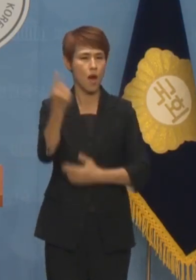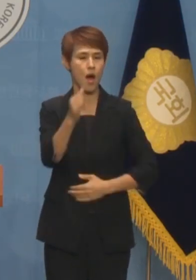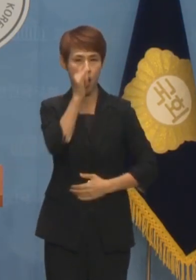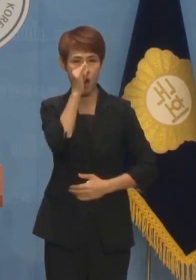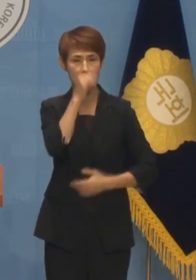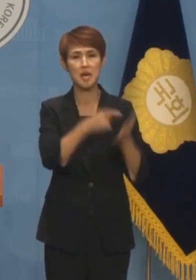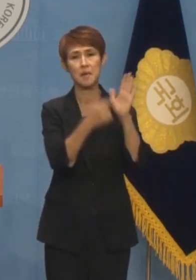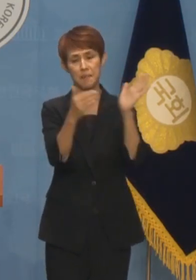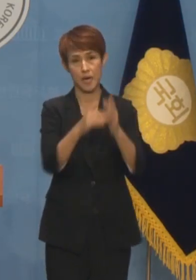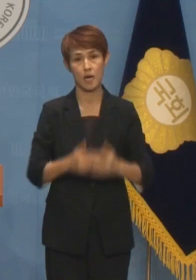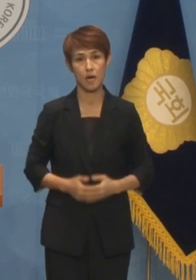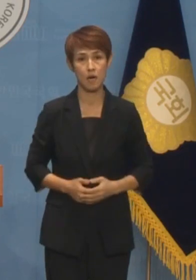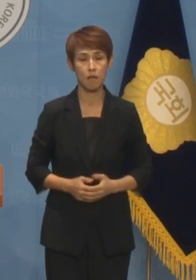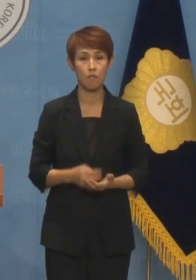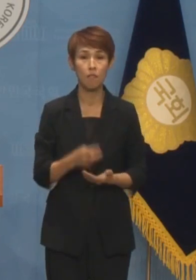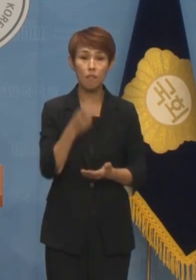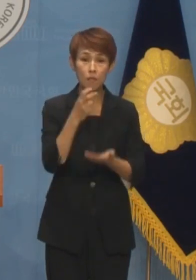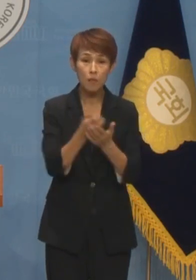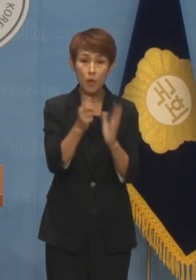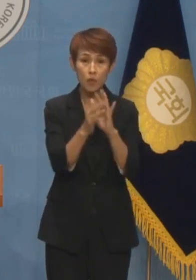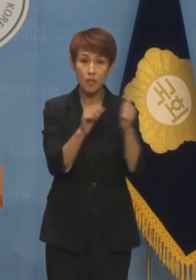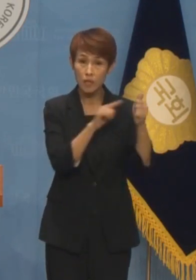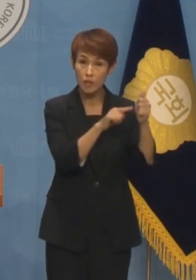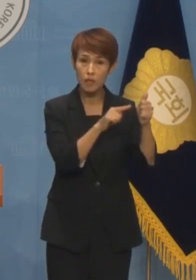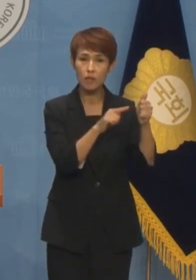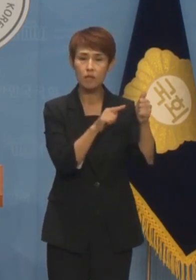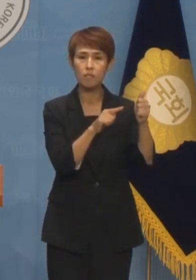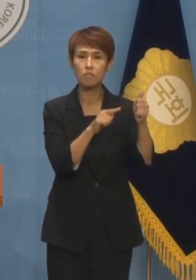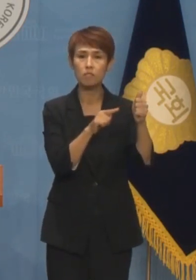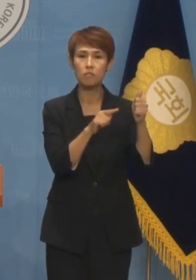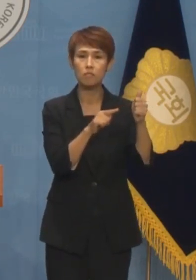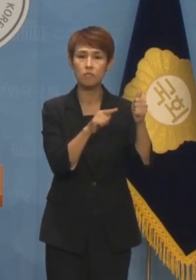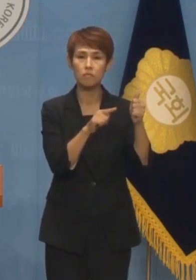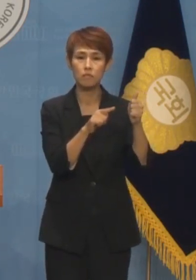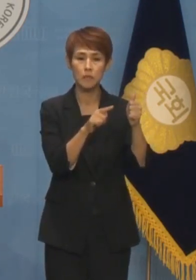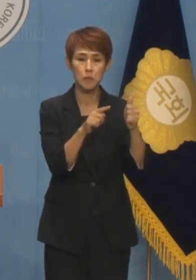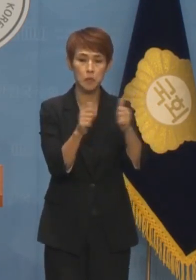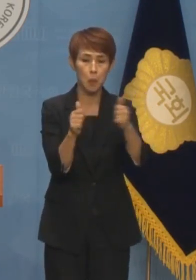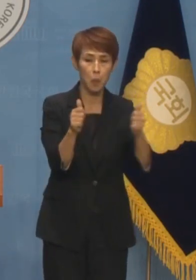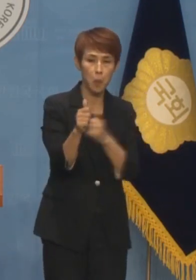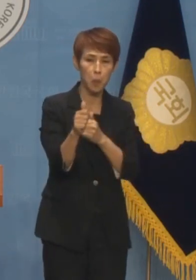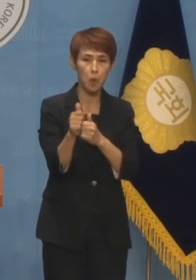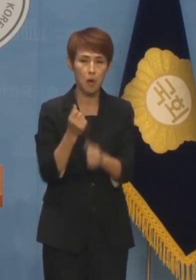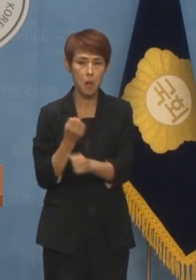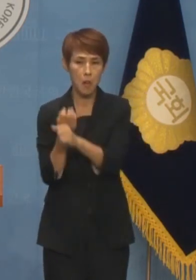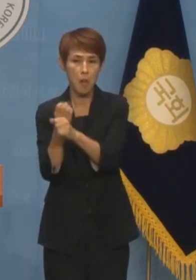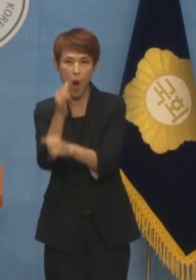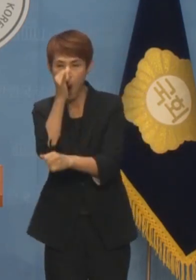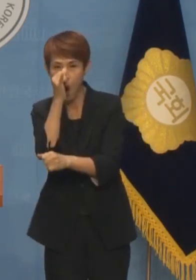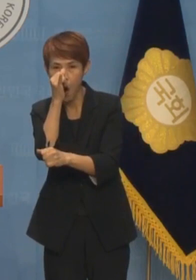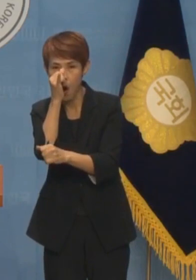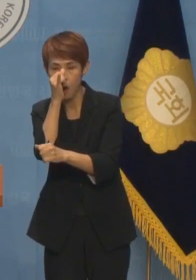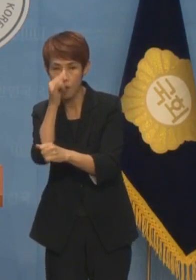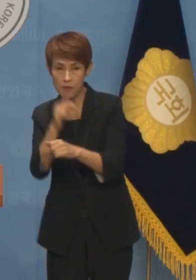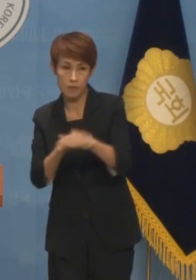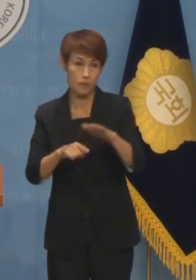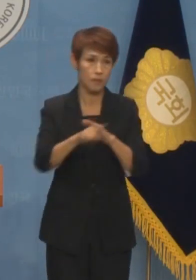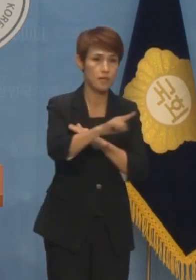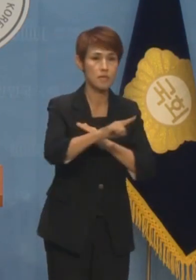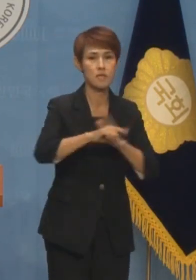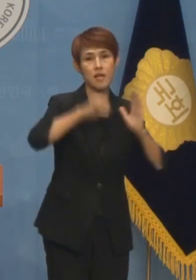즉 김교훈 변호사는 뒤에서 제버 제보자 노릇을 하고 앞에서는 확성기 역할을